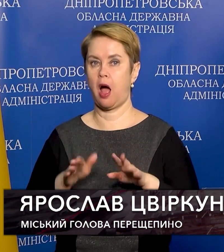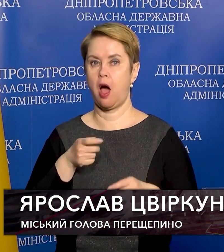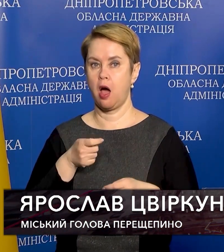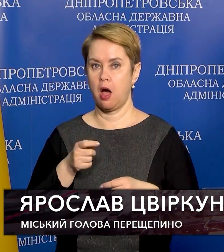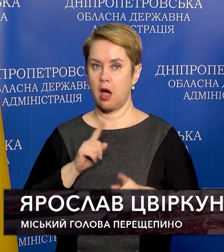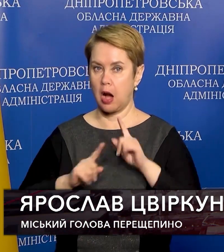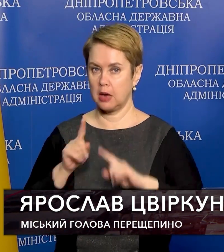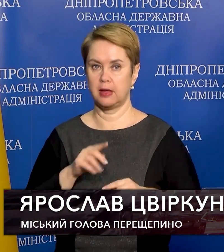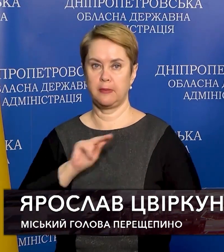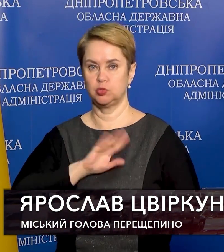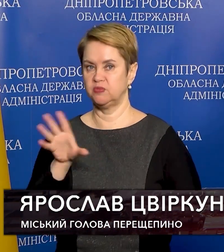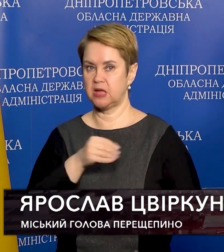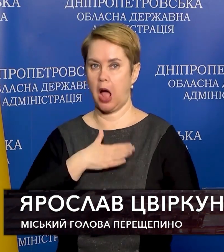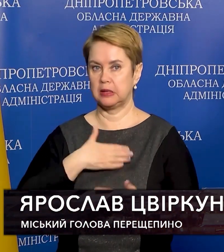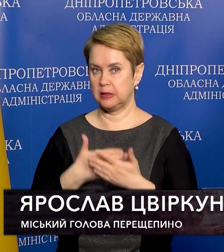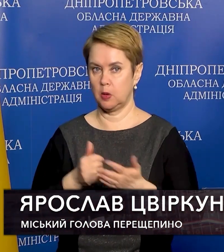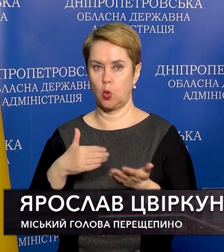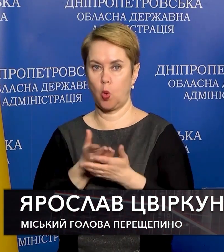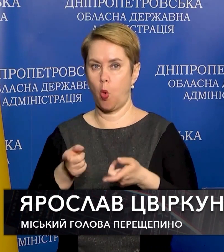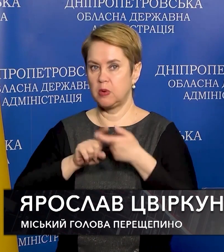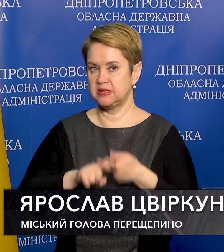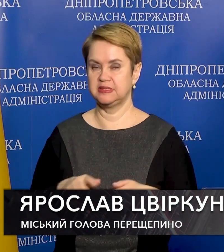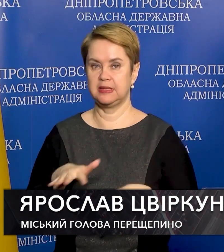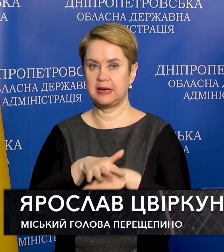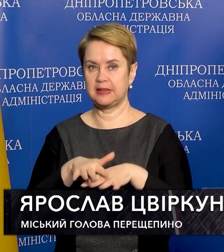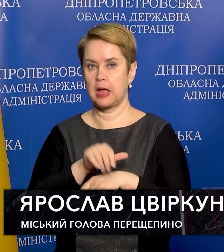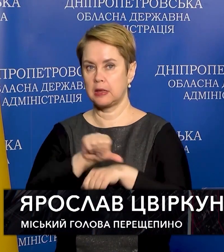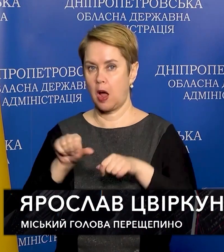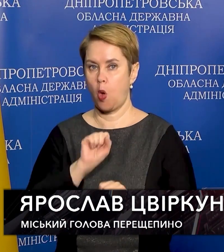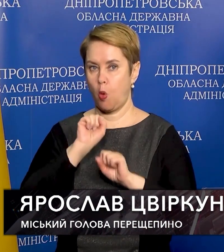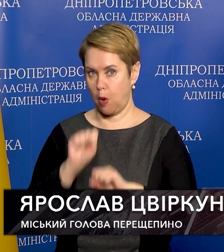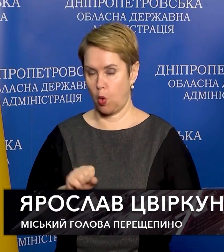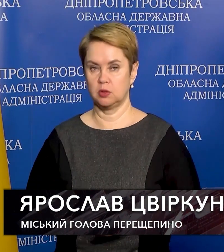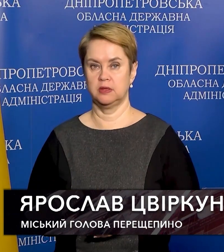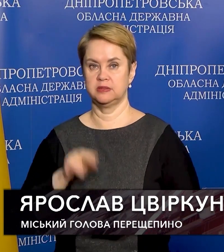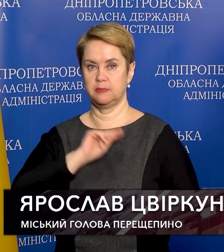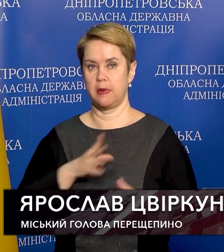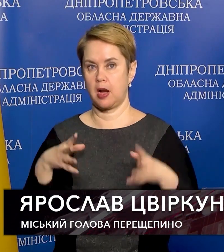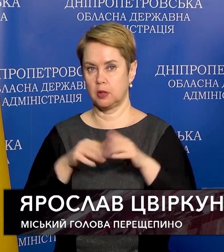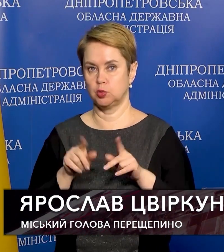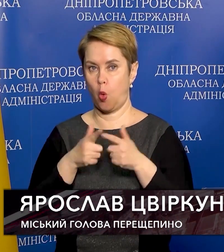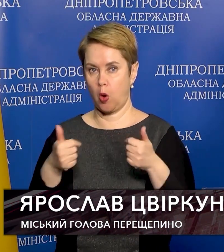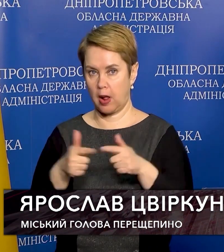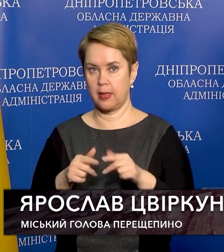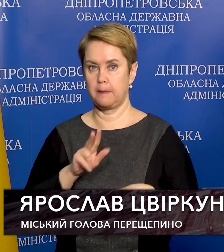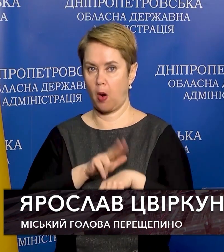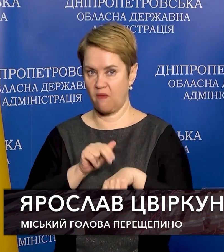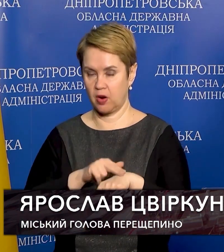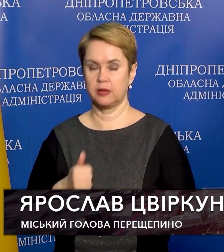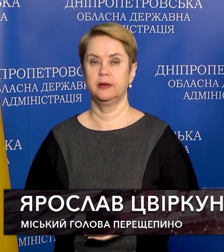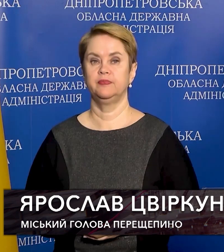рада. Всі працюють активно у комунікації з територіальною обороною, співпраці із органами